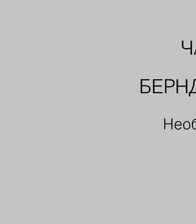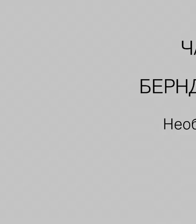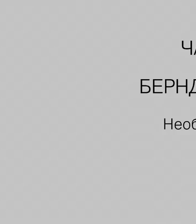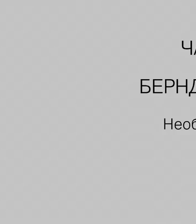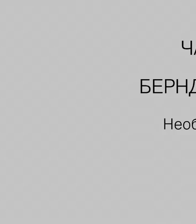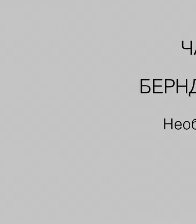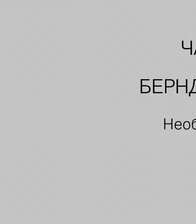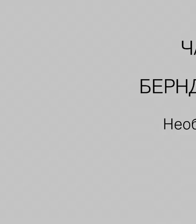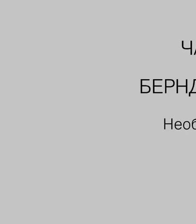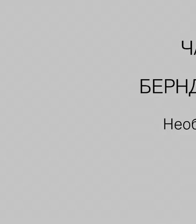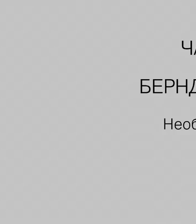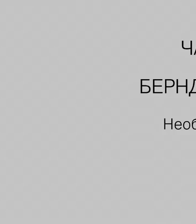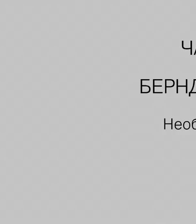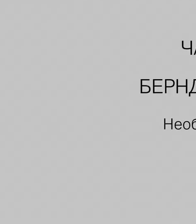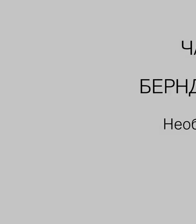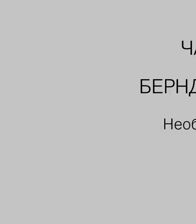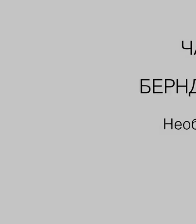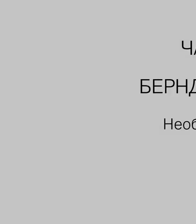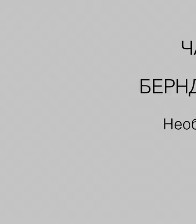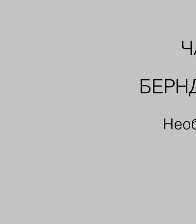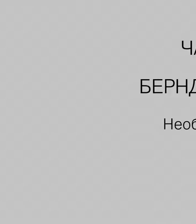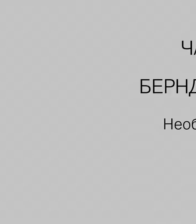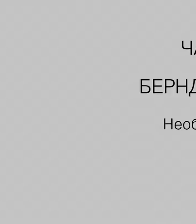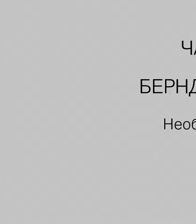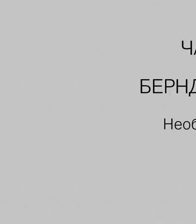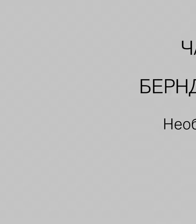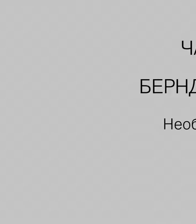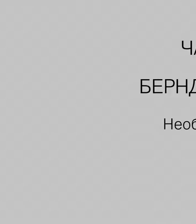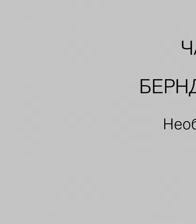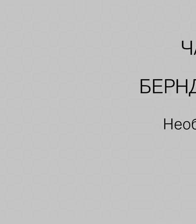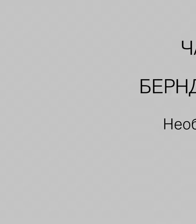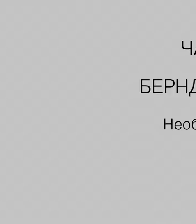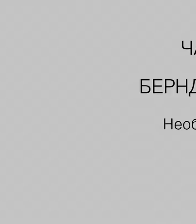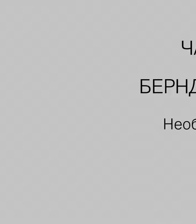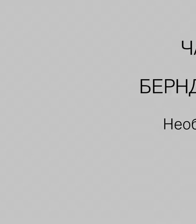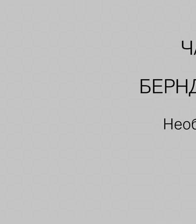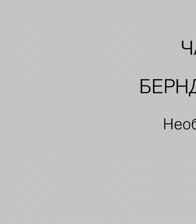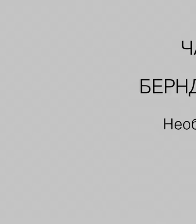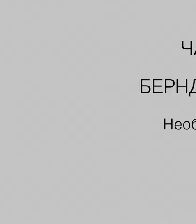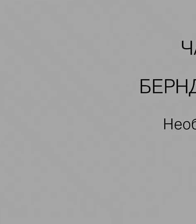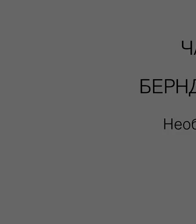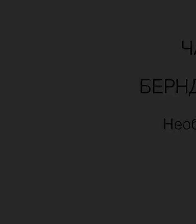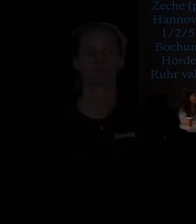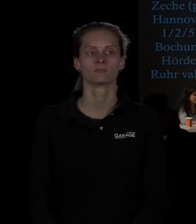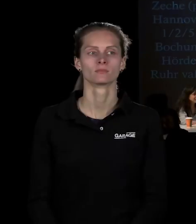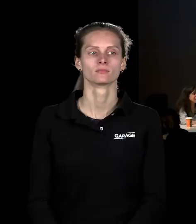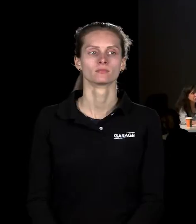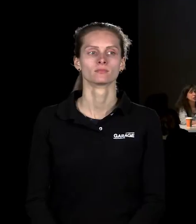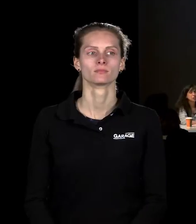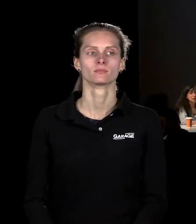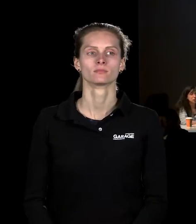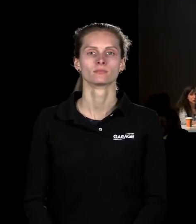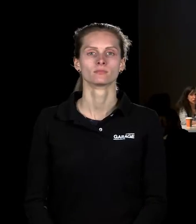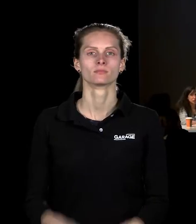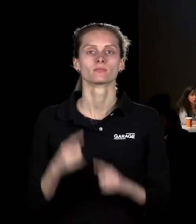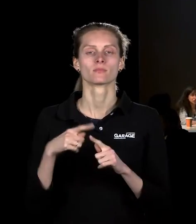буквами надпись. Чарльз Шиллер, Бьёрн и Хила Бехер. Необитаемый ландшафт. Часть вторая. Ну,